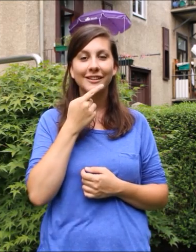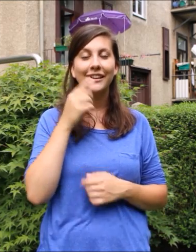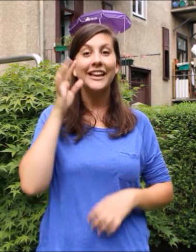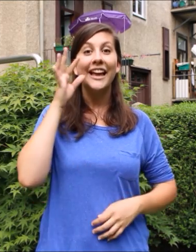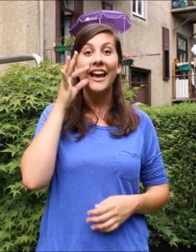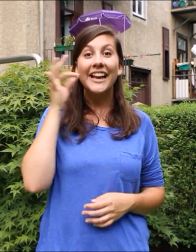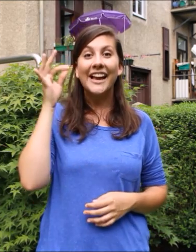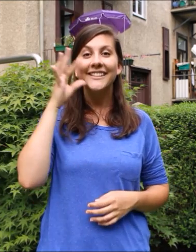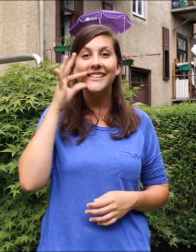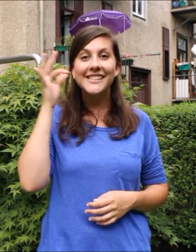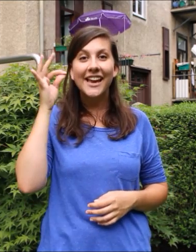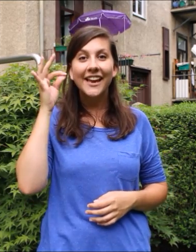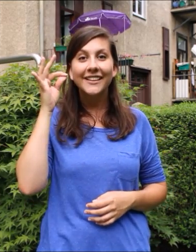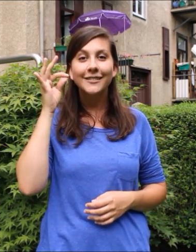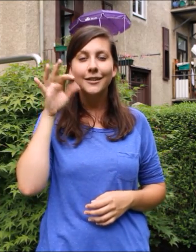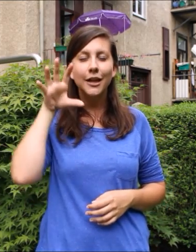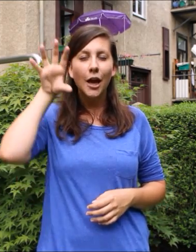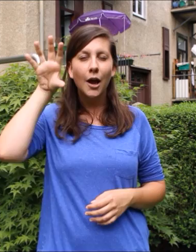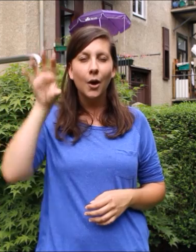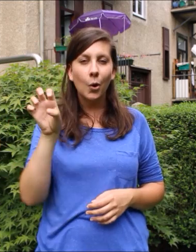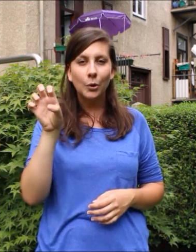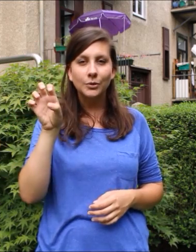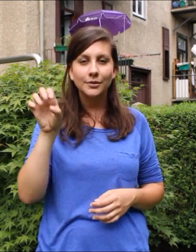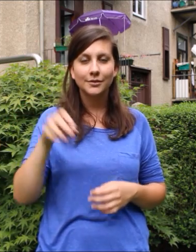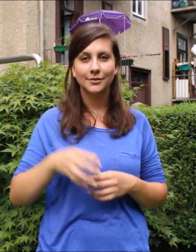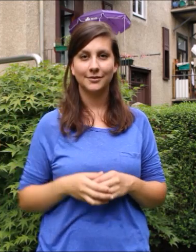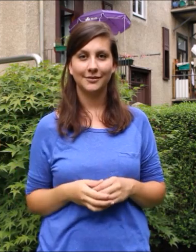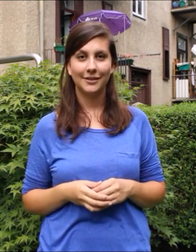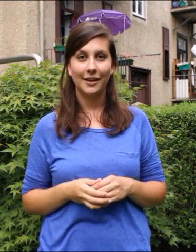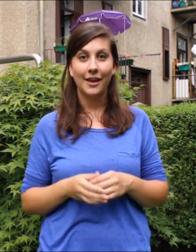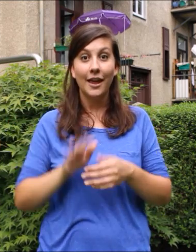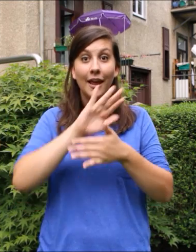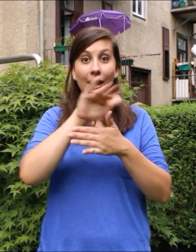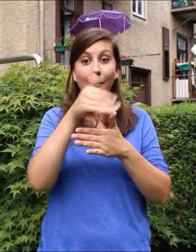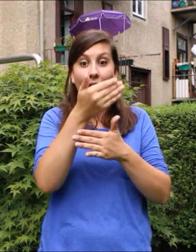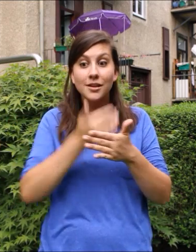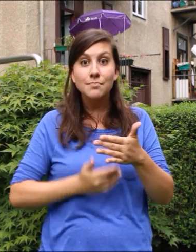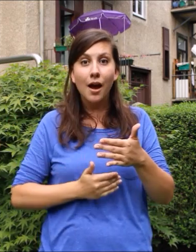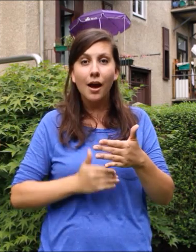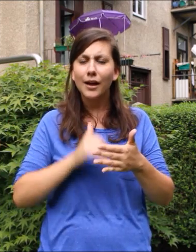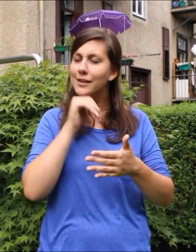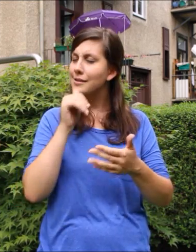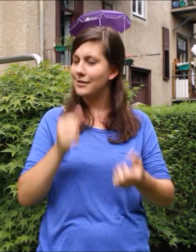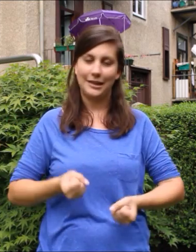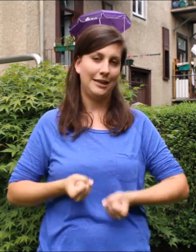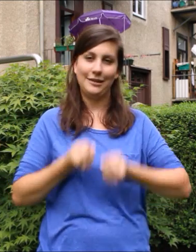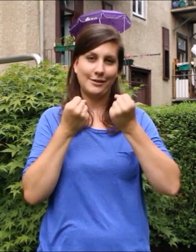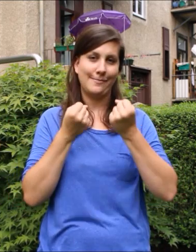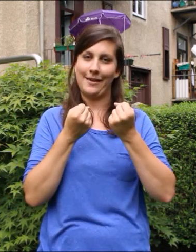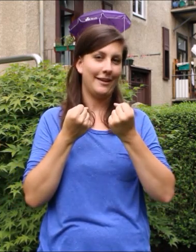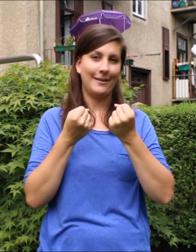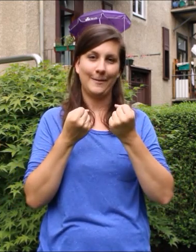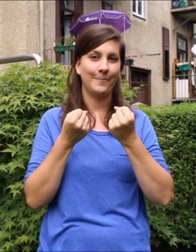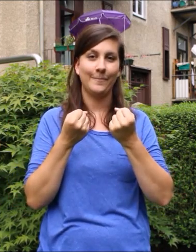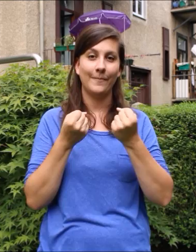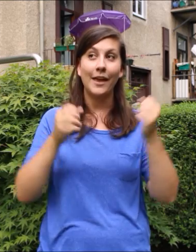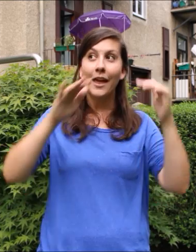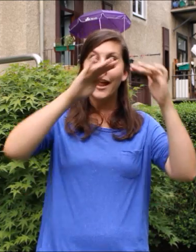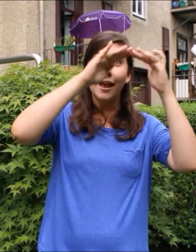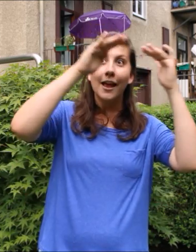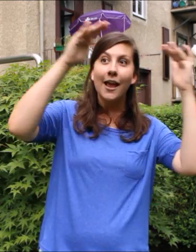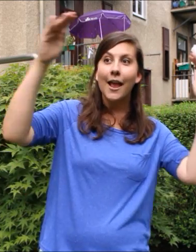Das heißt Katze, das heißt Hund Die Gebärdensprache ist nicht schwer